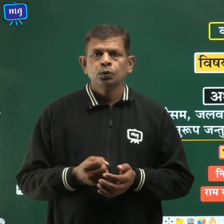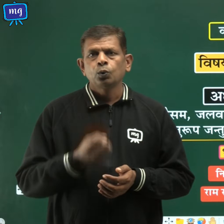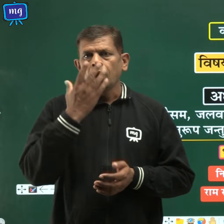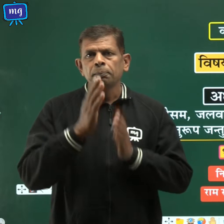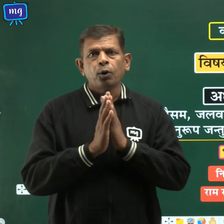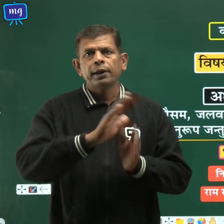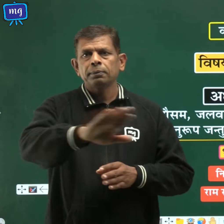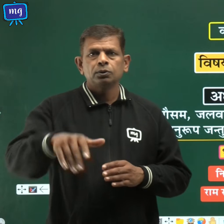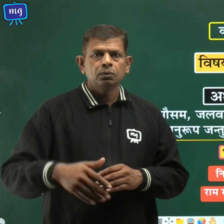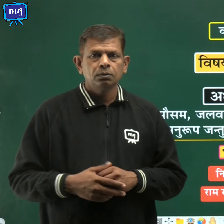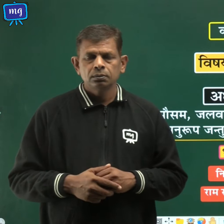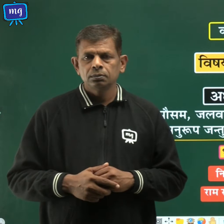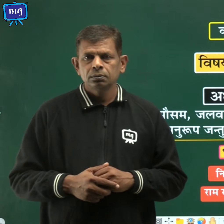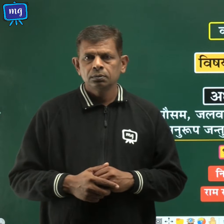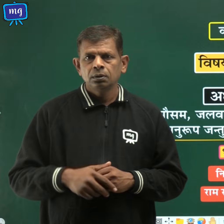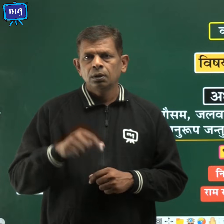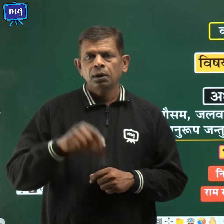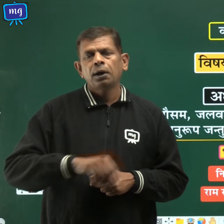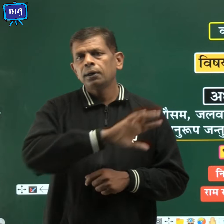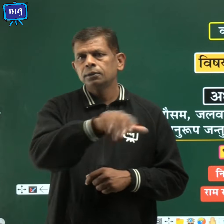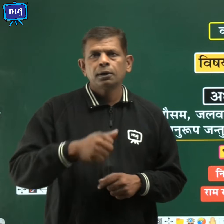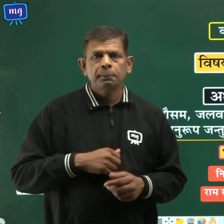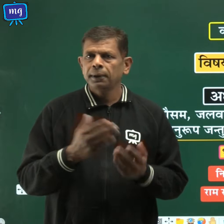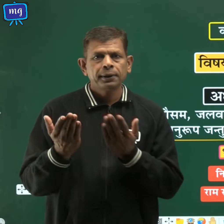गुड मॉर्निंग बच्चों। आज हम पढ़ेंगे